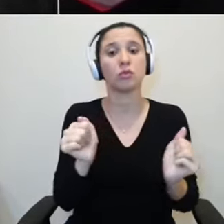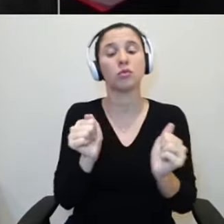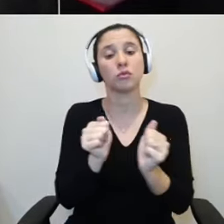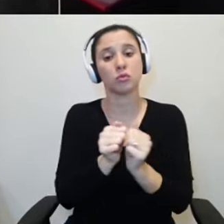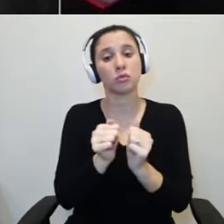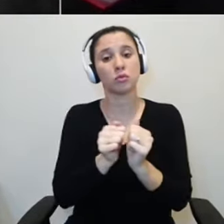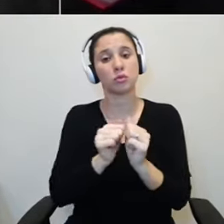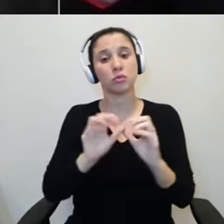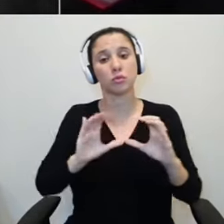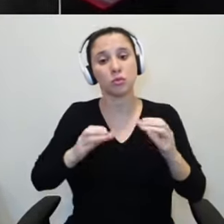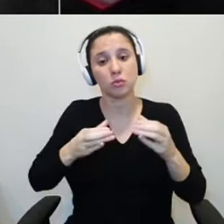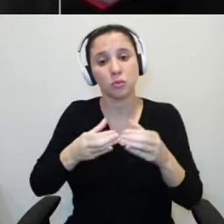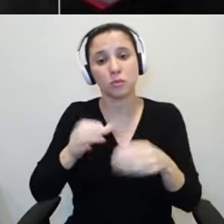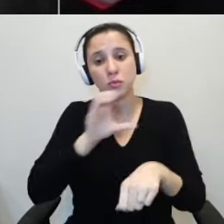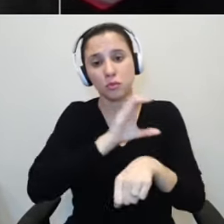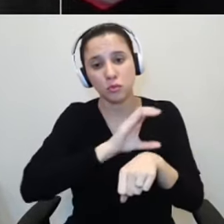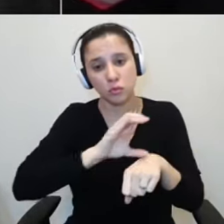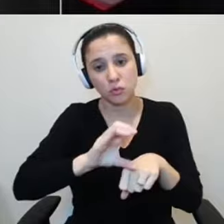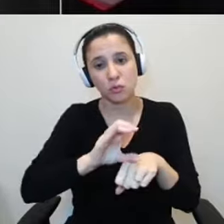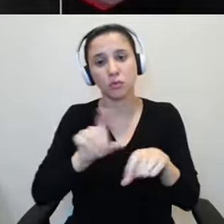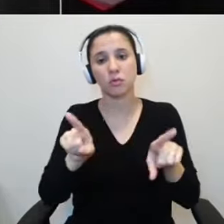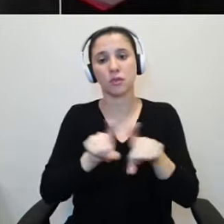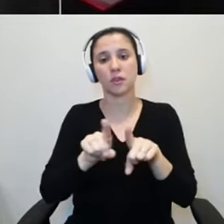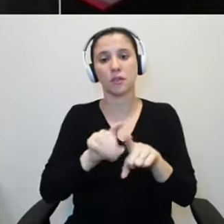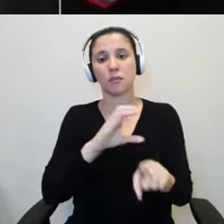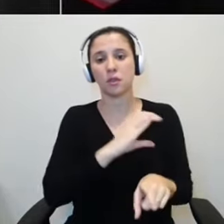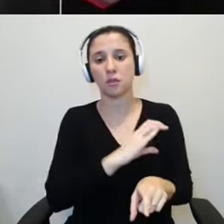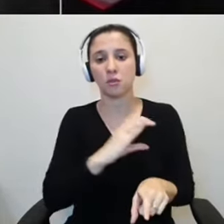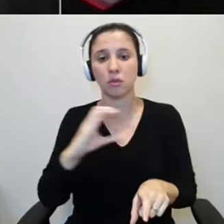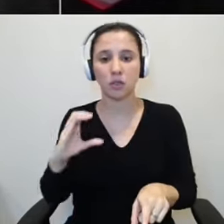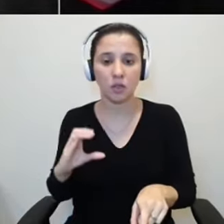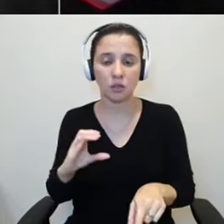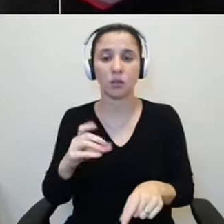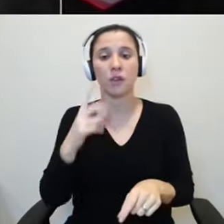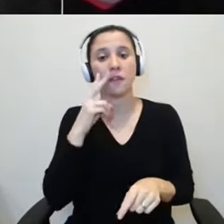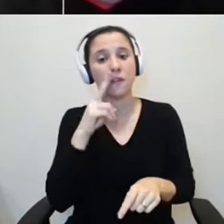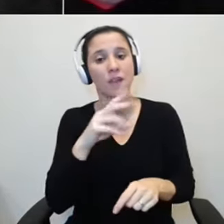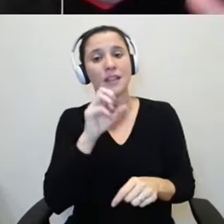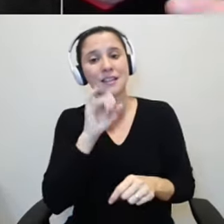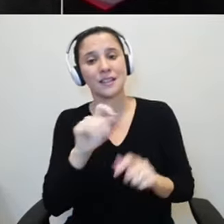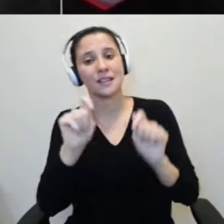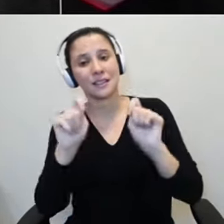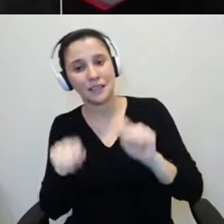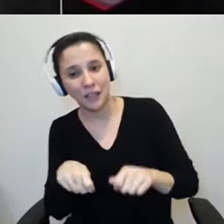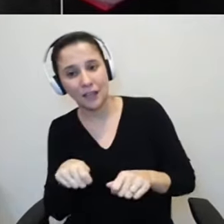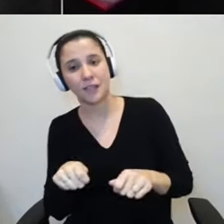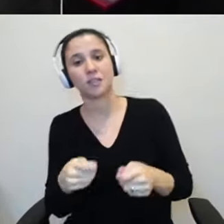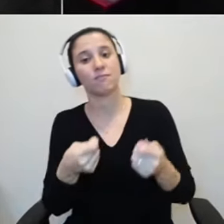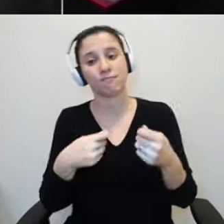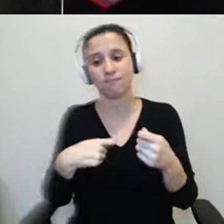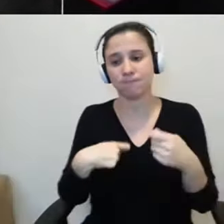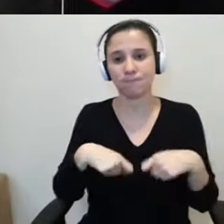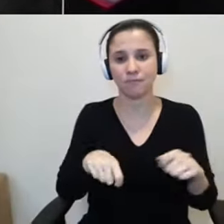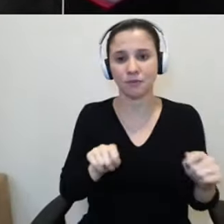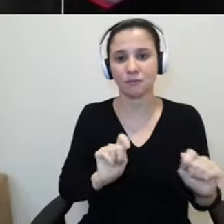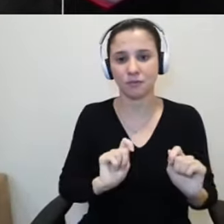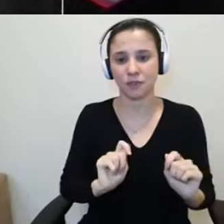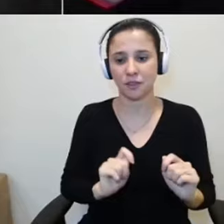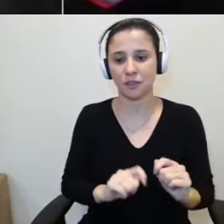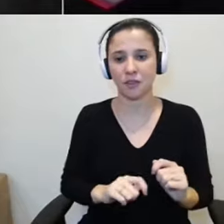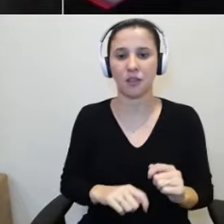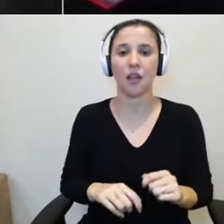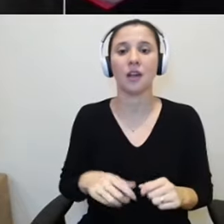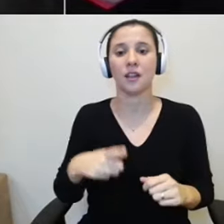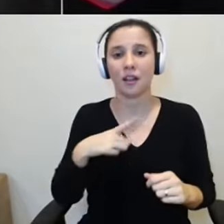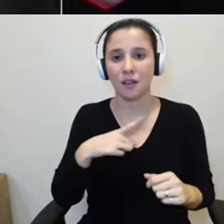tudo mais, verificar a possibilidade de execução delas. Algumas atividades práticas a gente até pode executar de